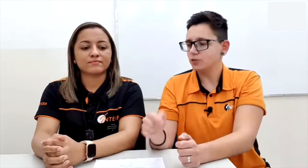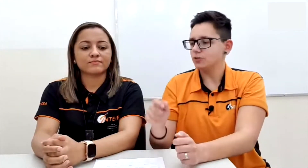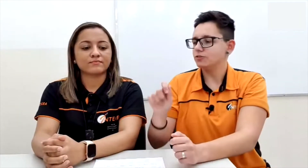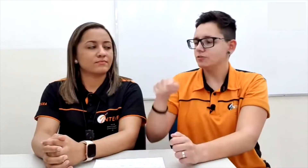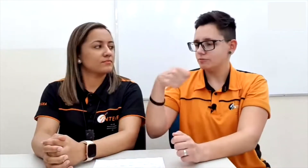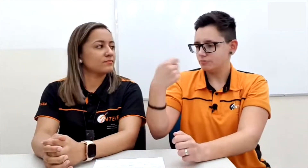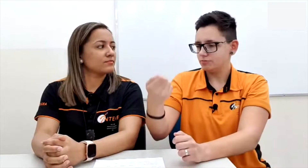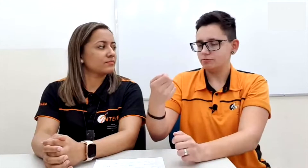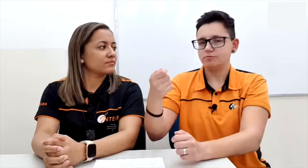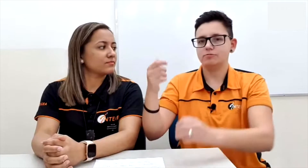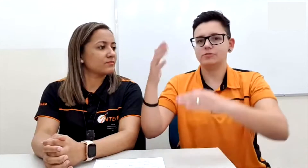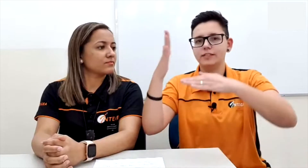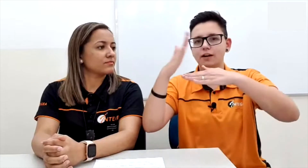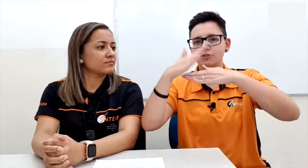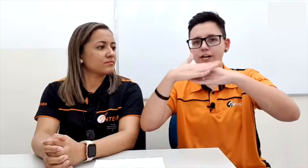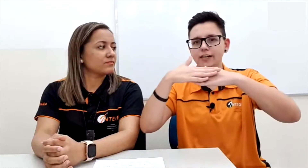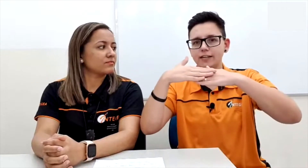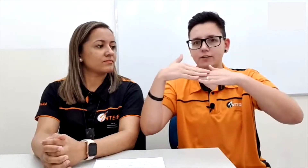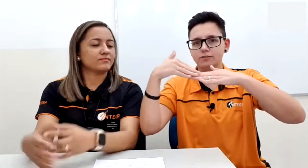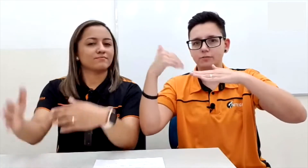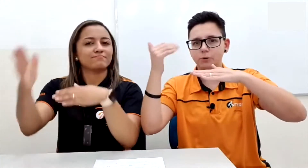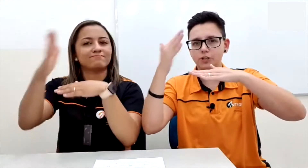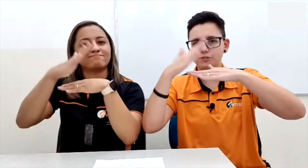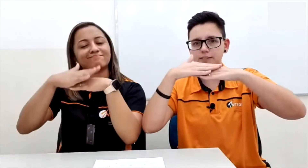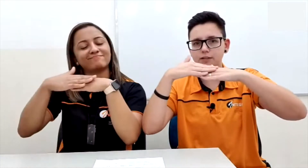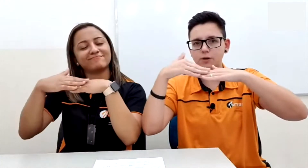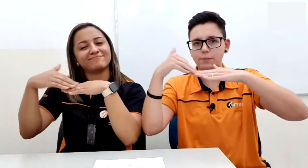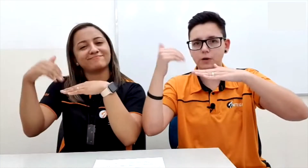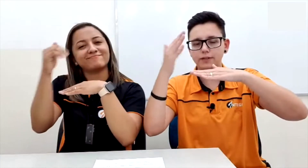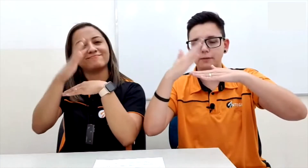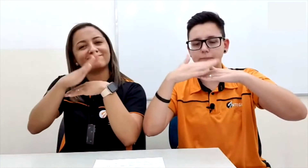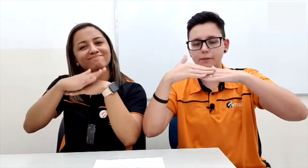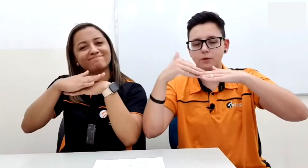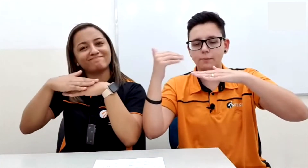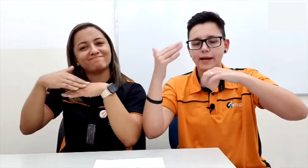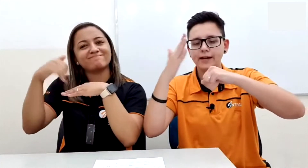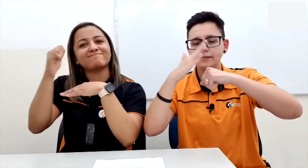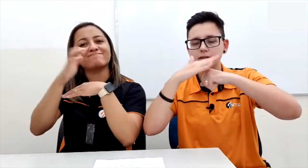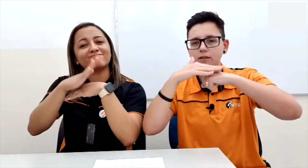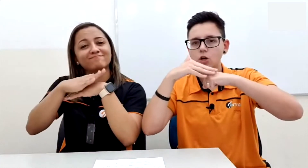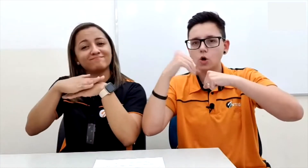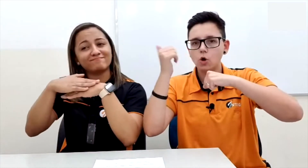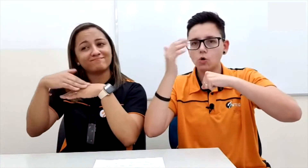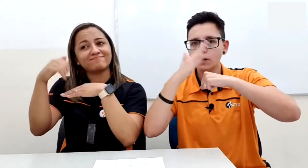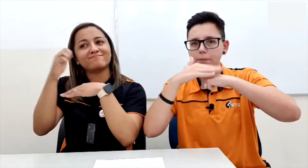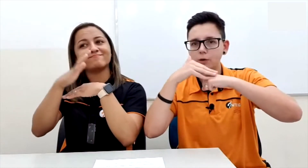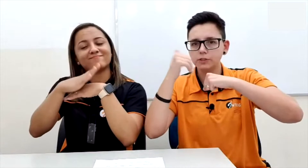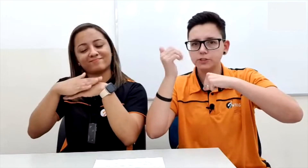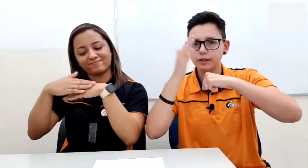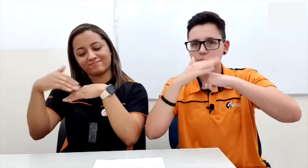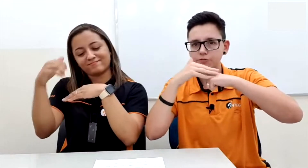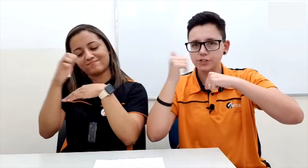Carinho. Sinal de carinho. Pode fazer com a palma da mão aberta ou com a palma da mão